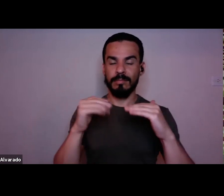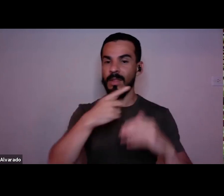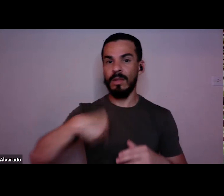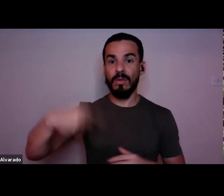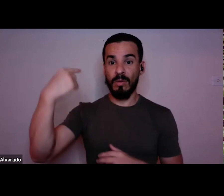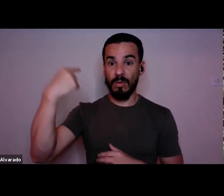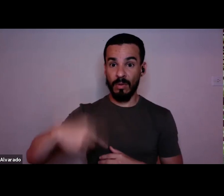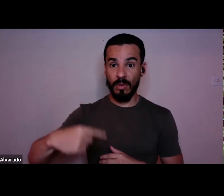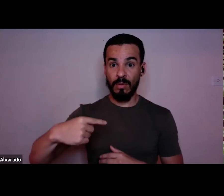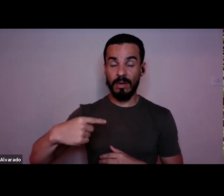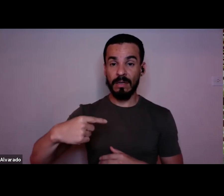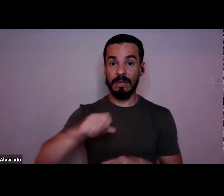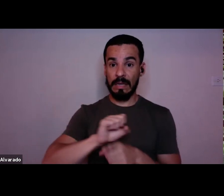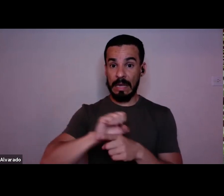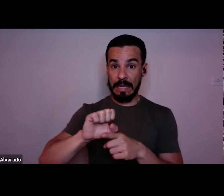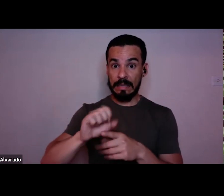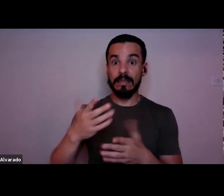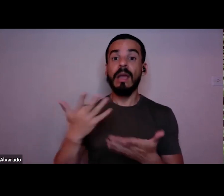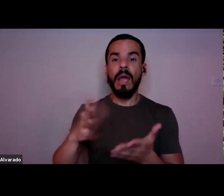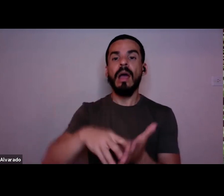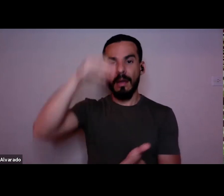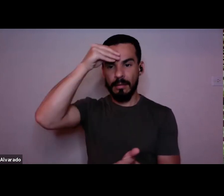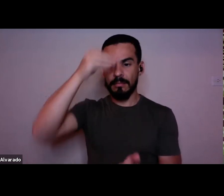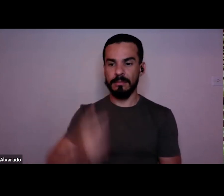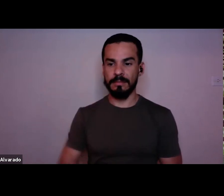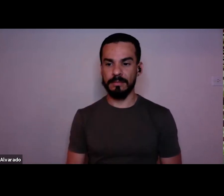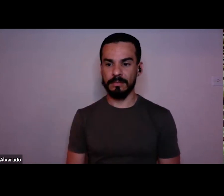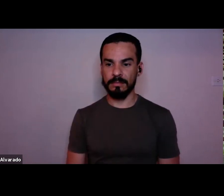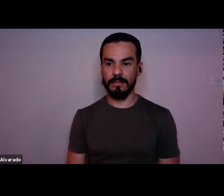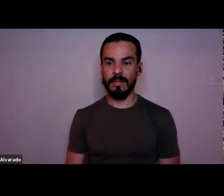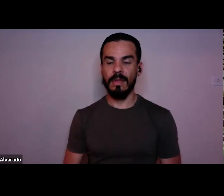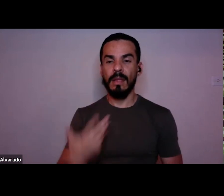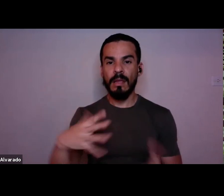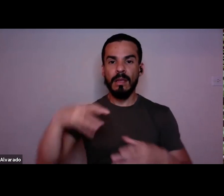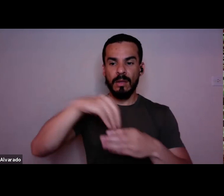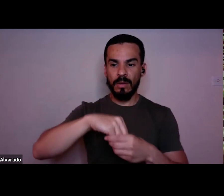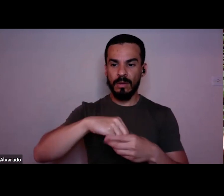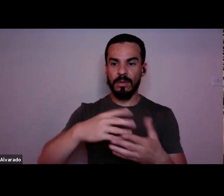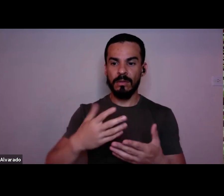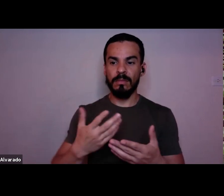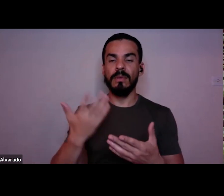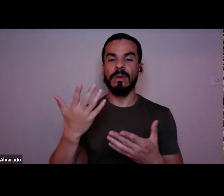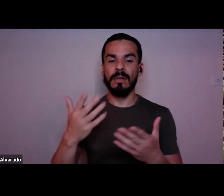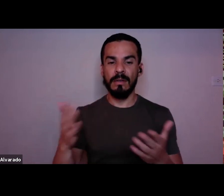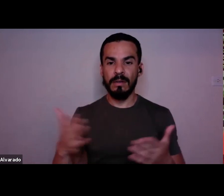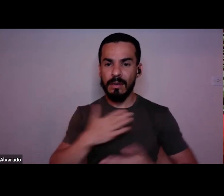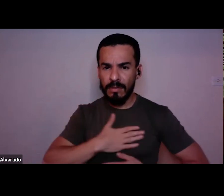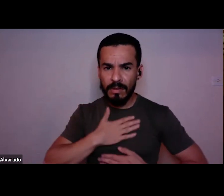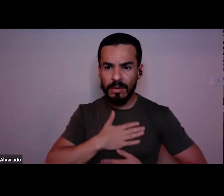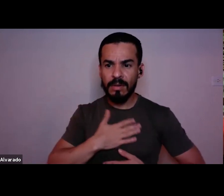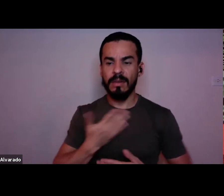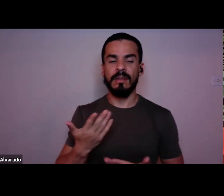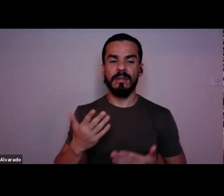obliga éticamente a aprender incorporar recreación pausa Por ejemplo ahorita